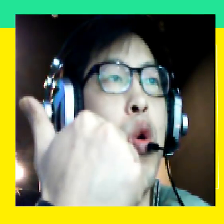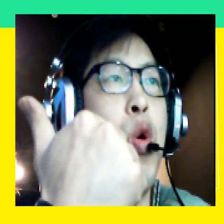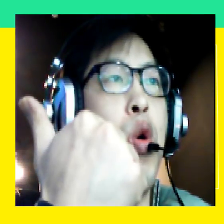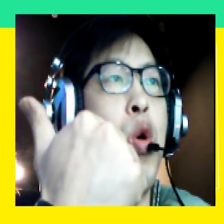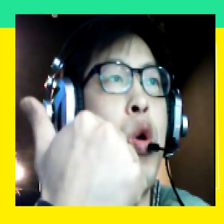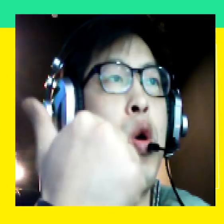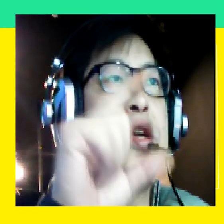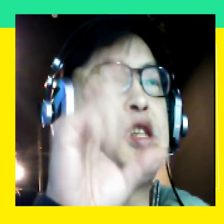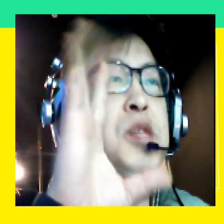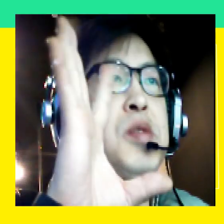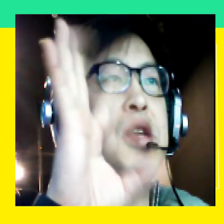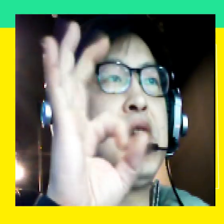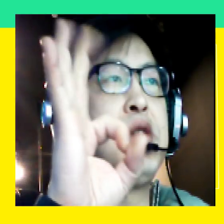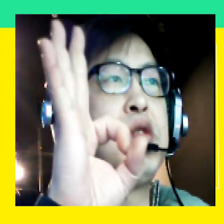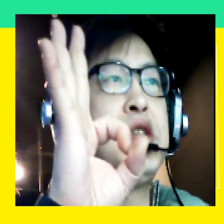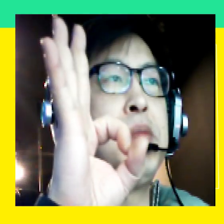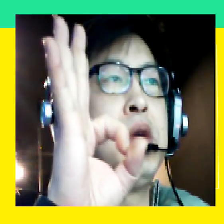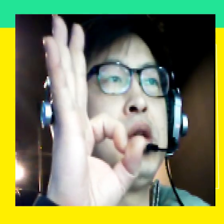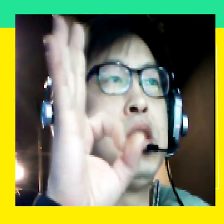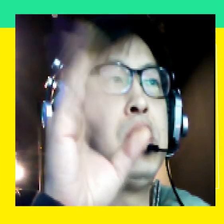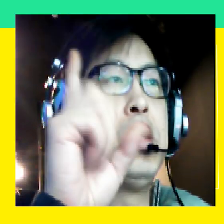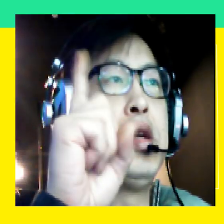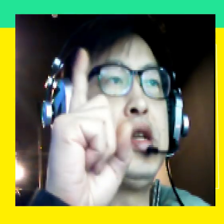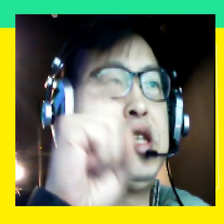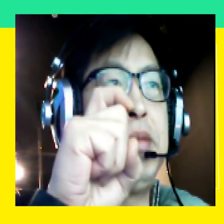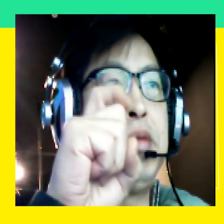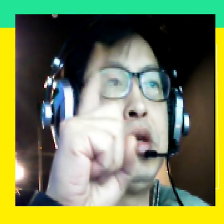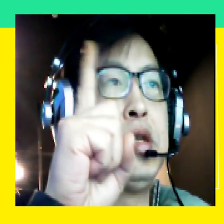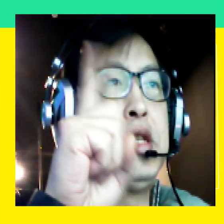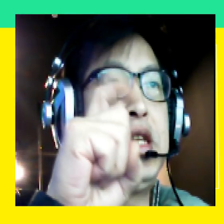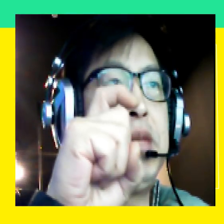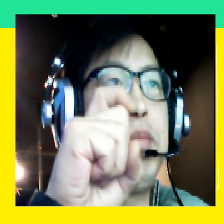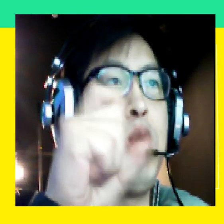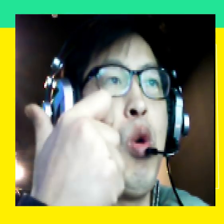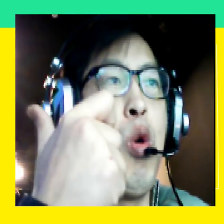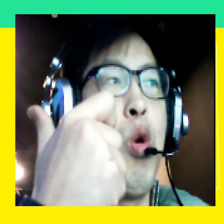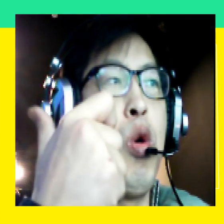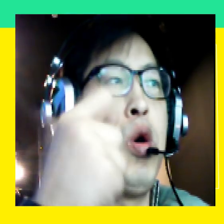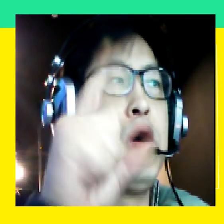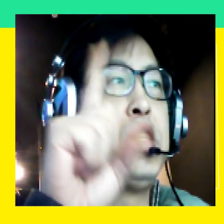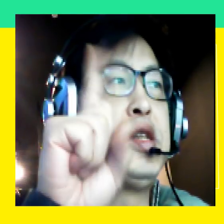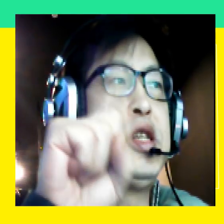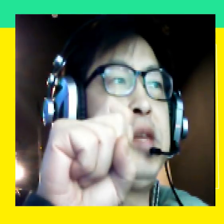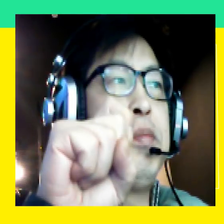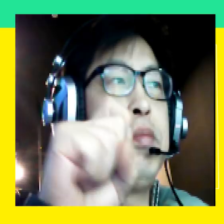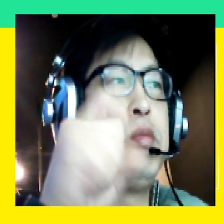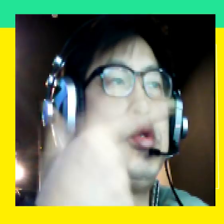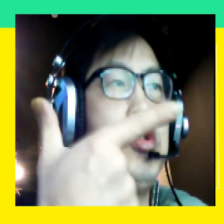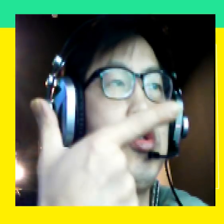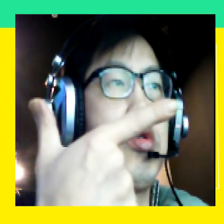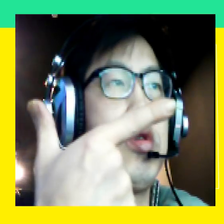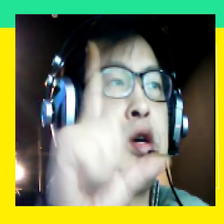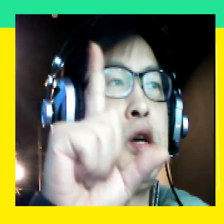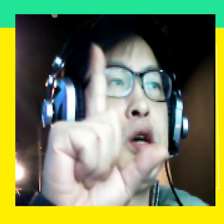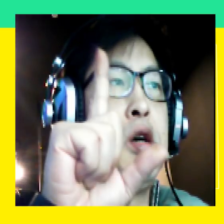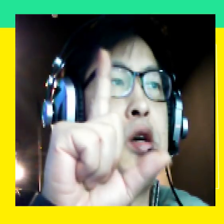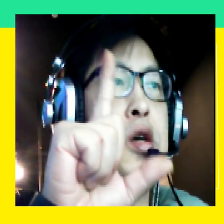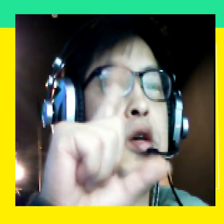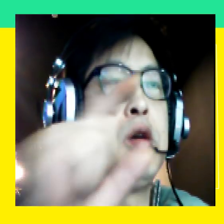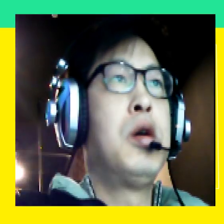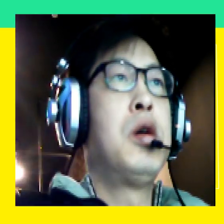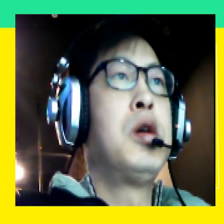15. 이 10이니까요. 10, 10, 15, 16.